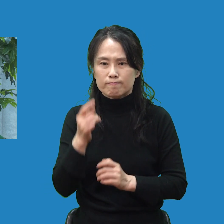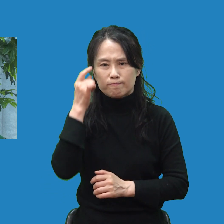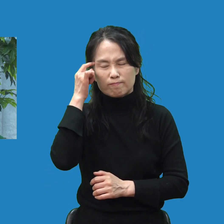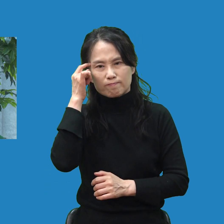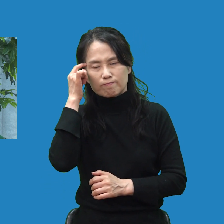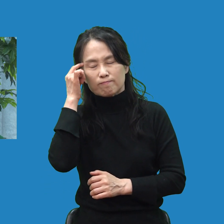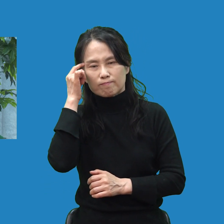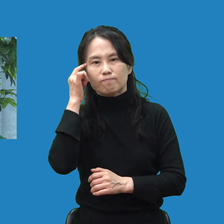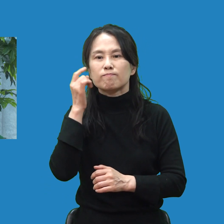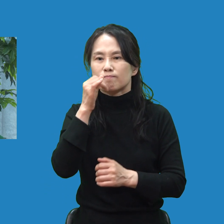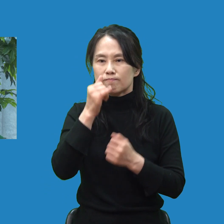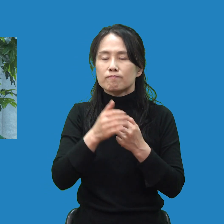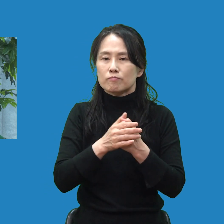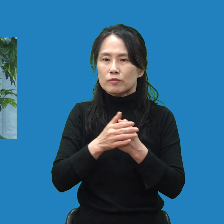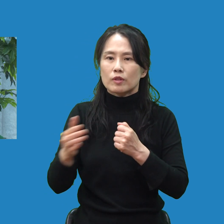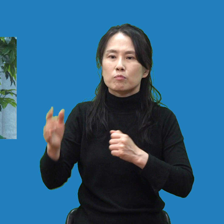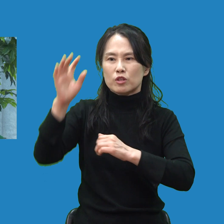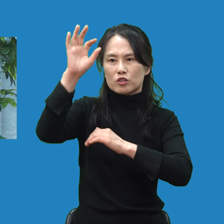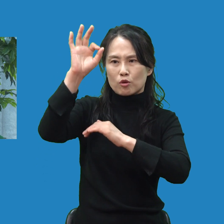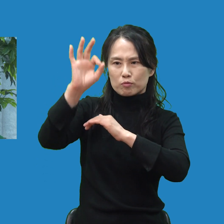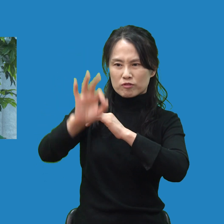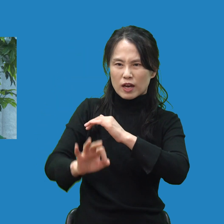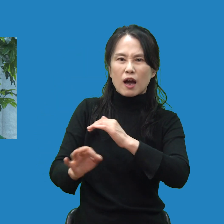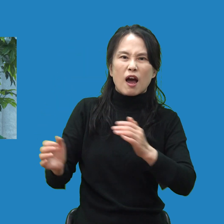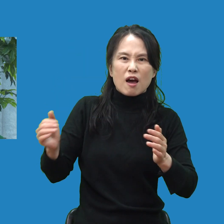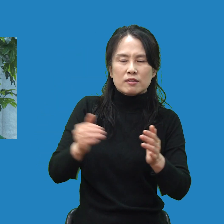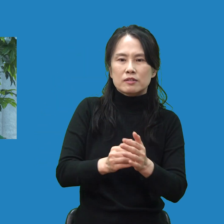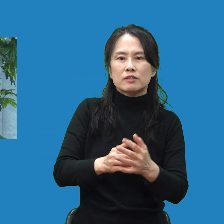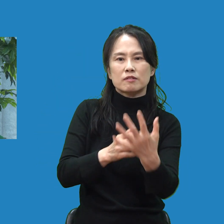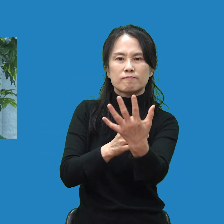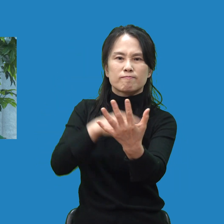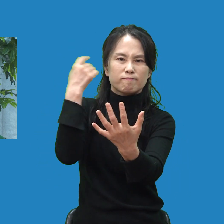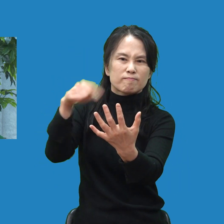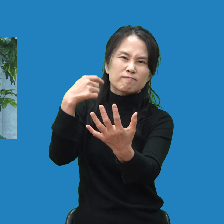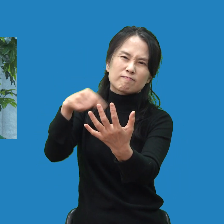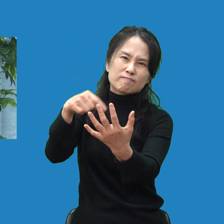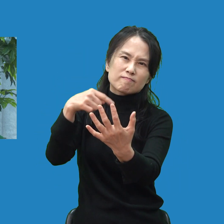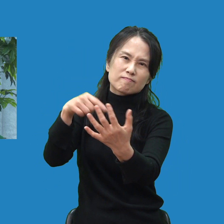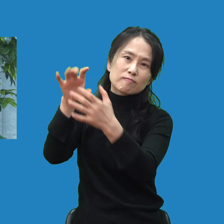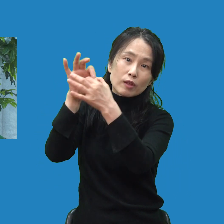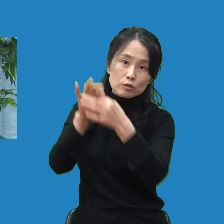계셔서 저물도록 그들을 가르치셨다는 거예요.